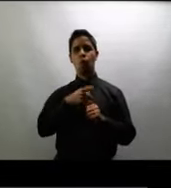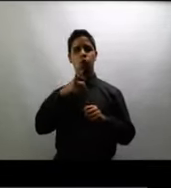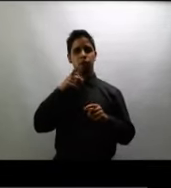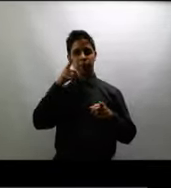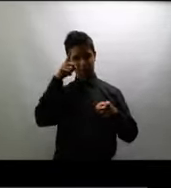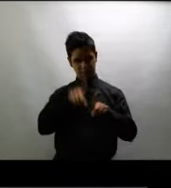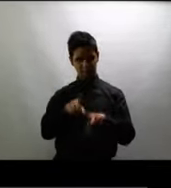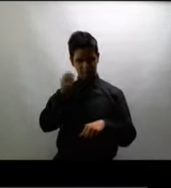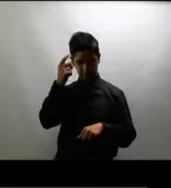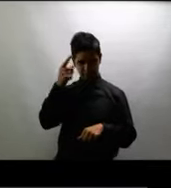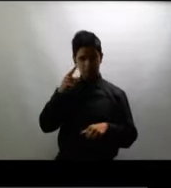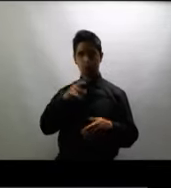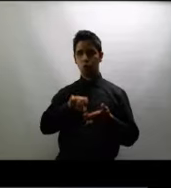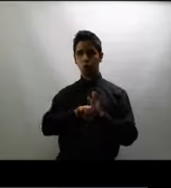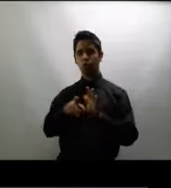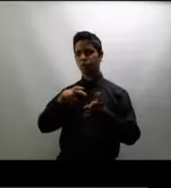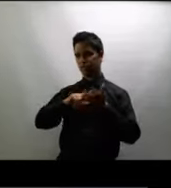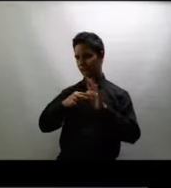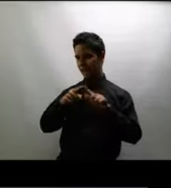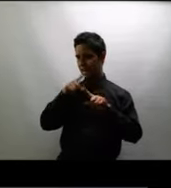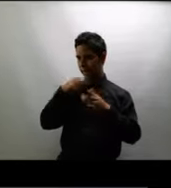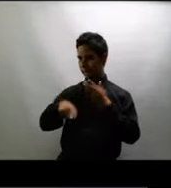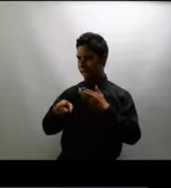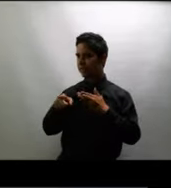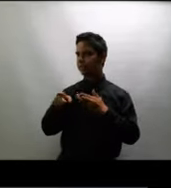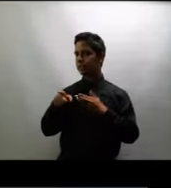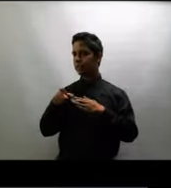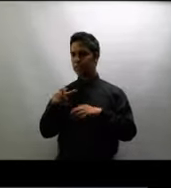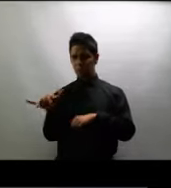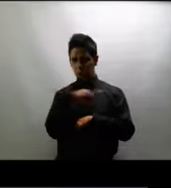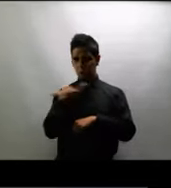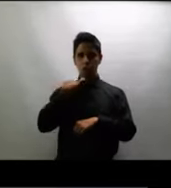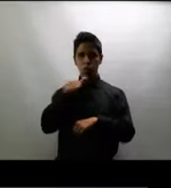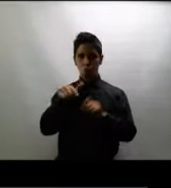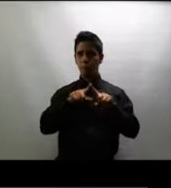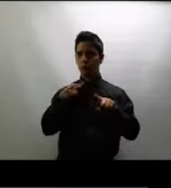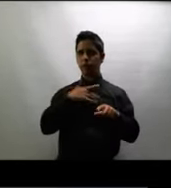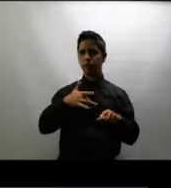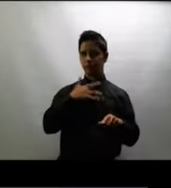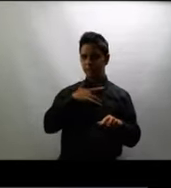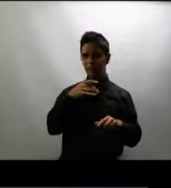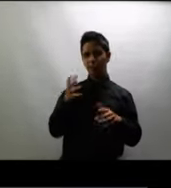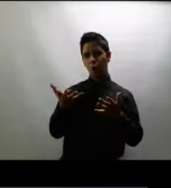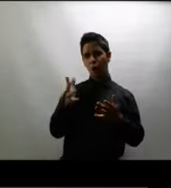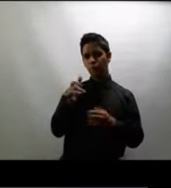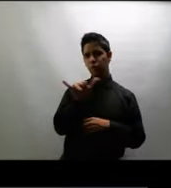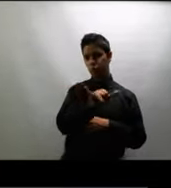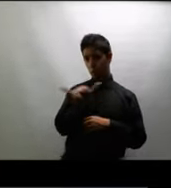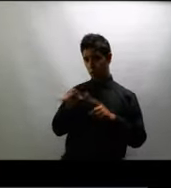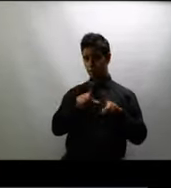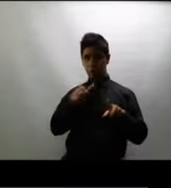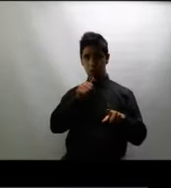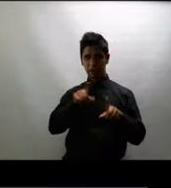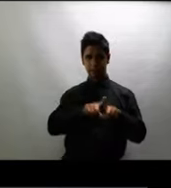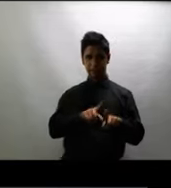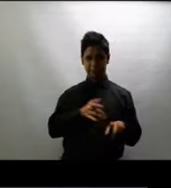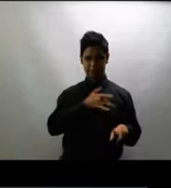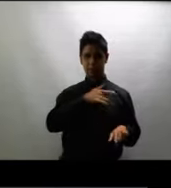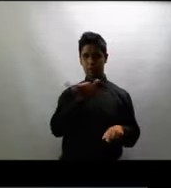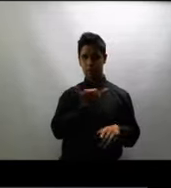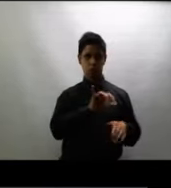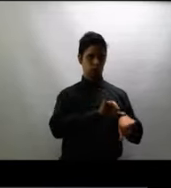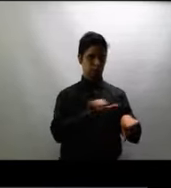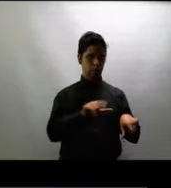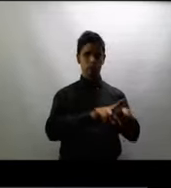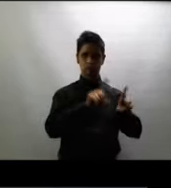en la fundación, ese día que tocamos, lo que hicimos fue eso. Presentamos, yo le di unas tarjetitas a la gente. Yo digo, yo quiero que tú votes. Me gustó mucho, regular.